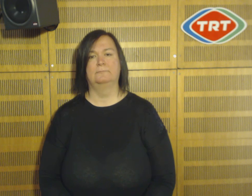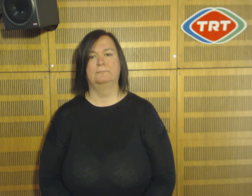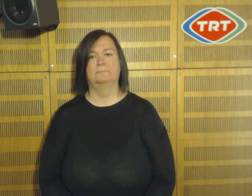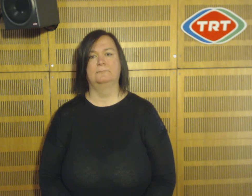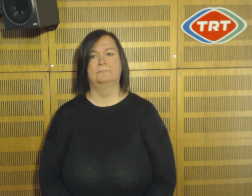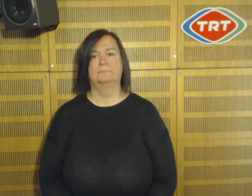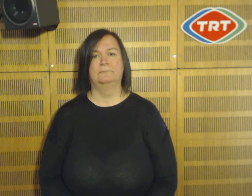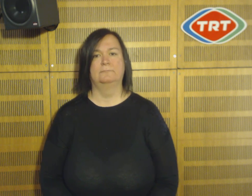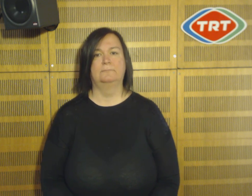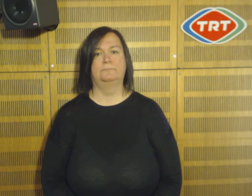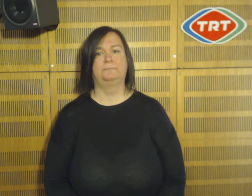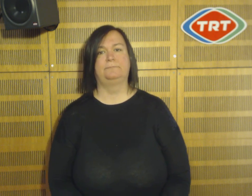başlıyor